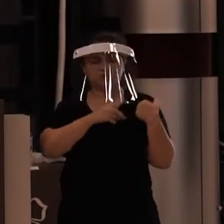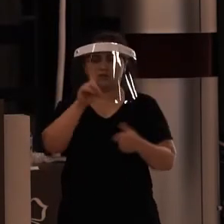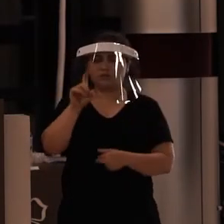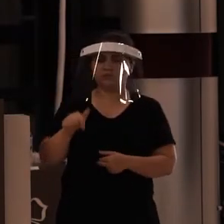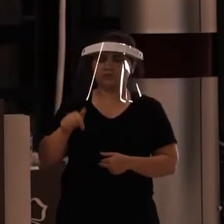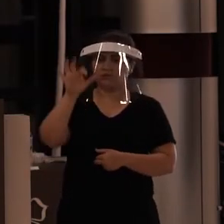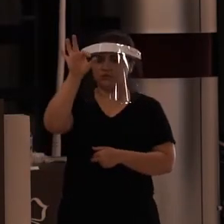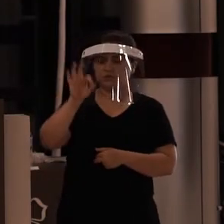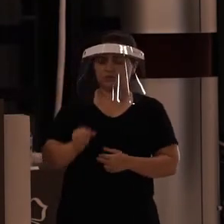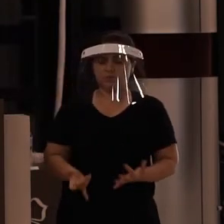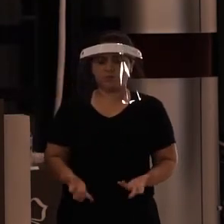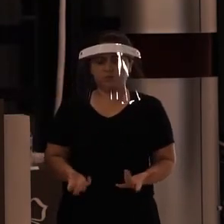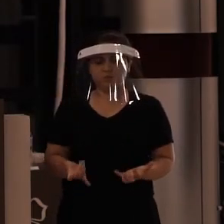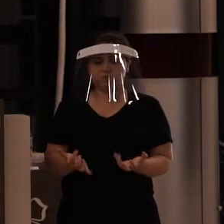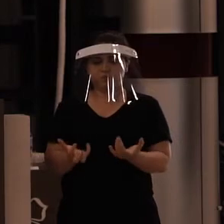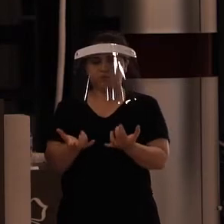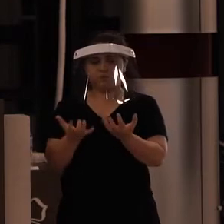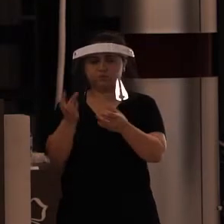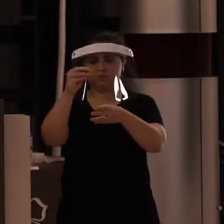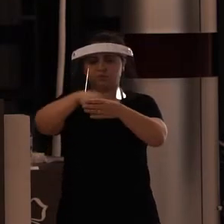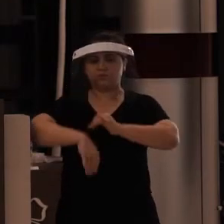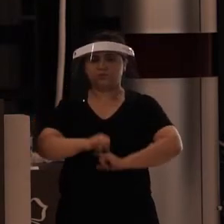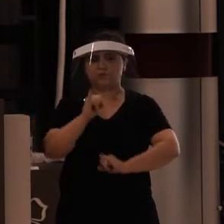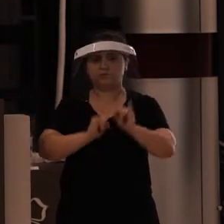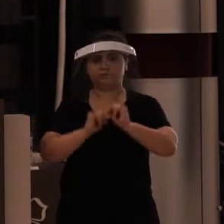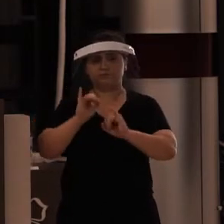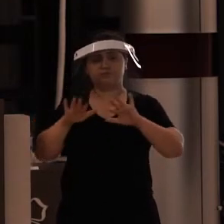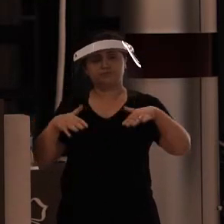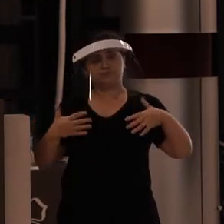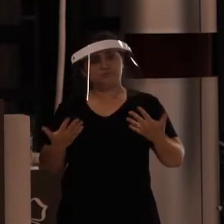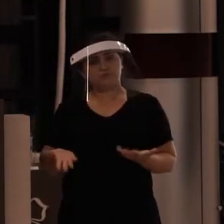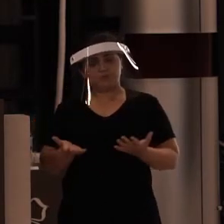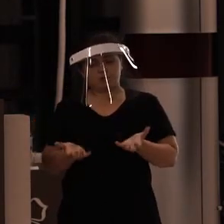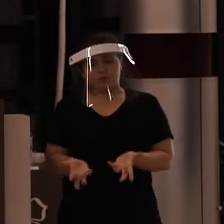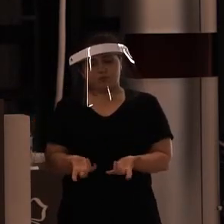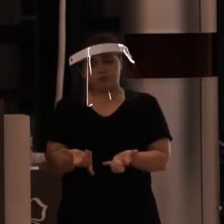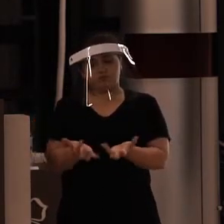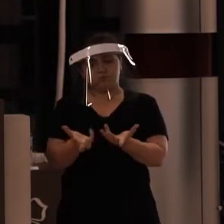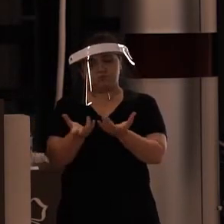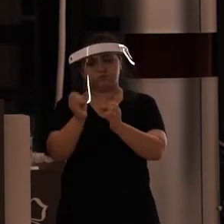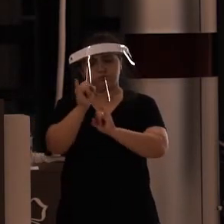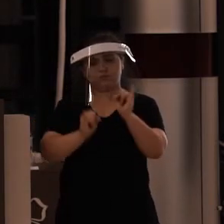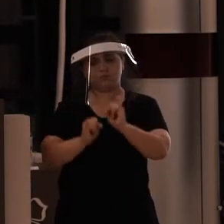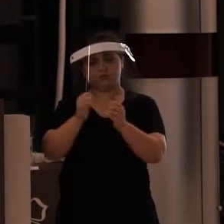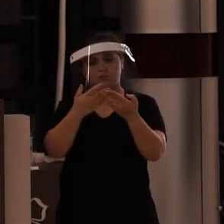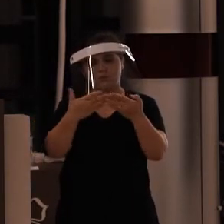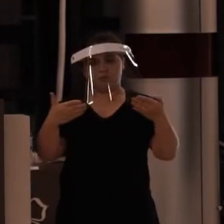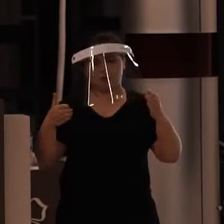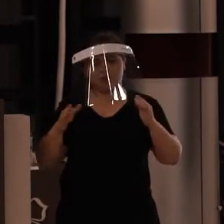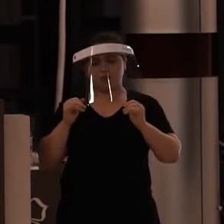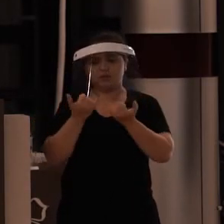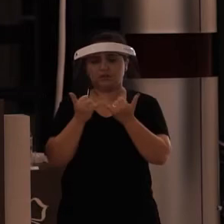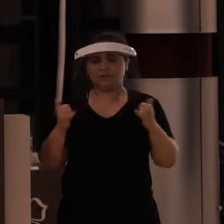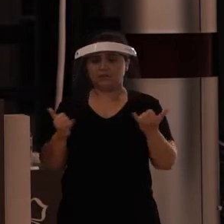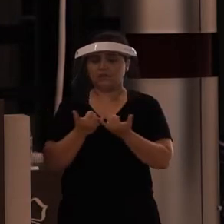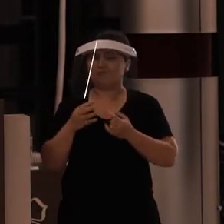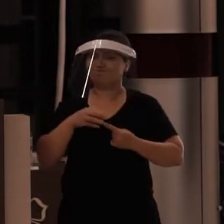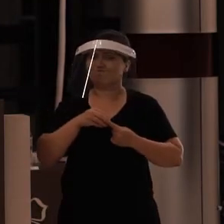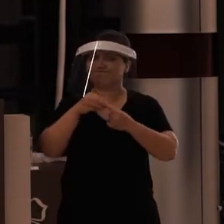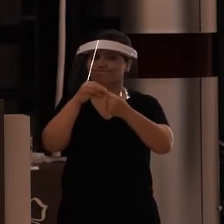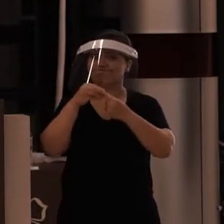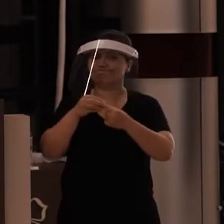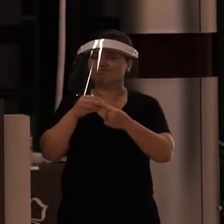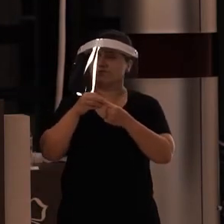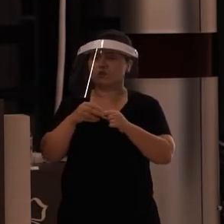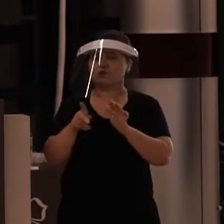17% dos incêndios nas indústrias. Então, incêndio em indústria, painel elétrico principalmente,